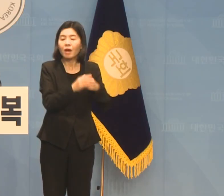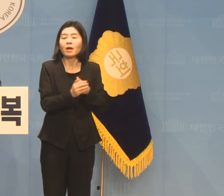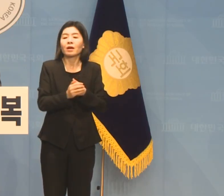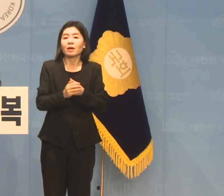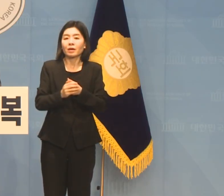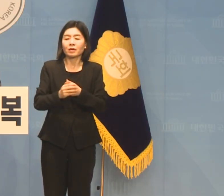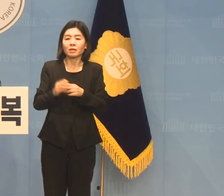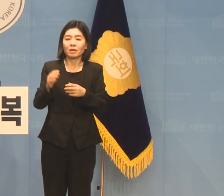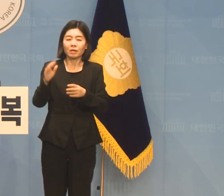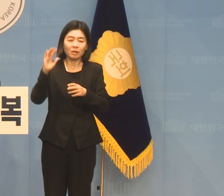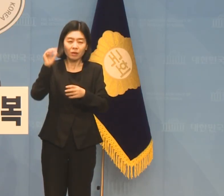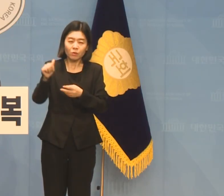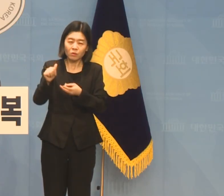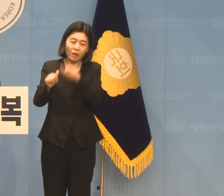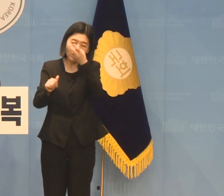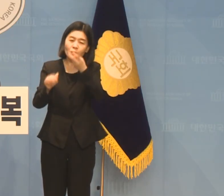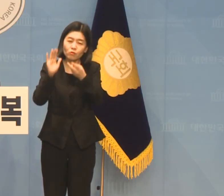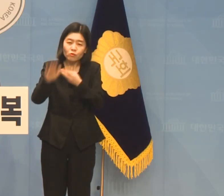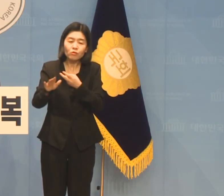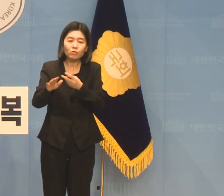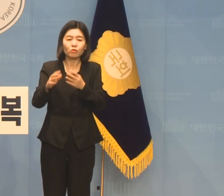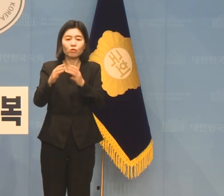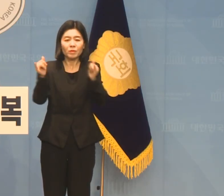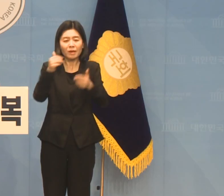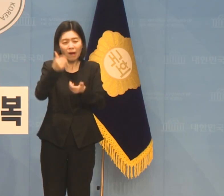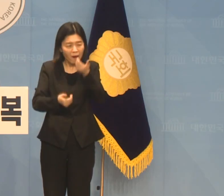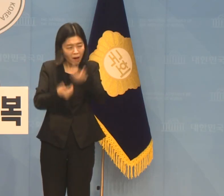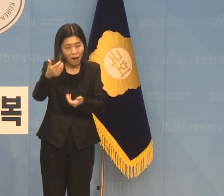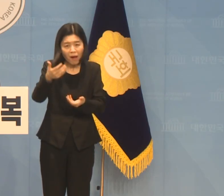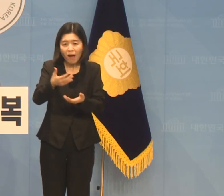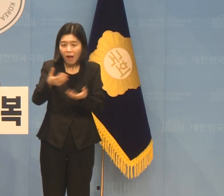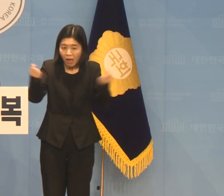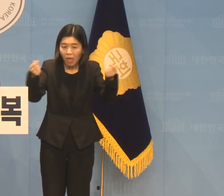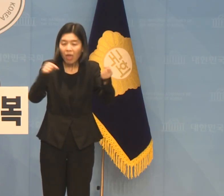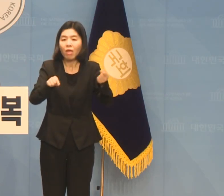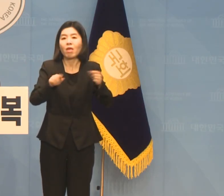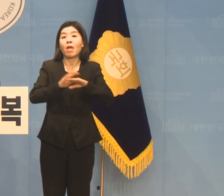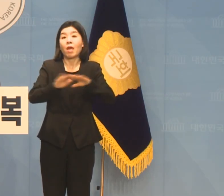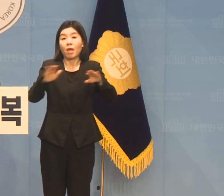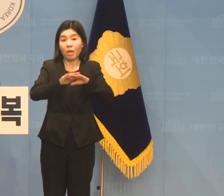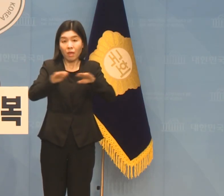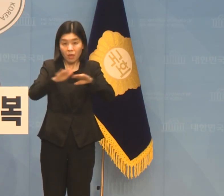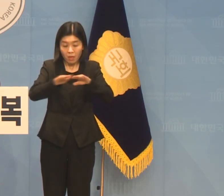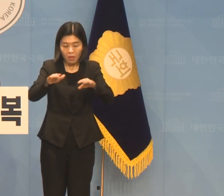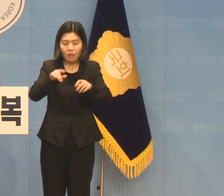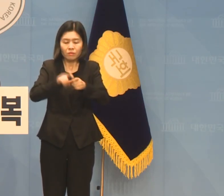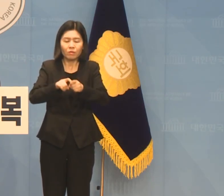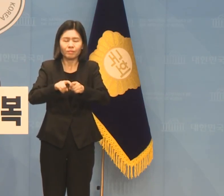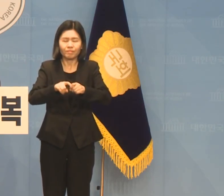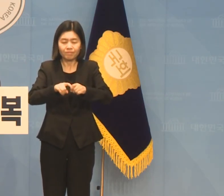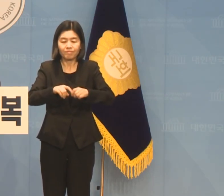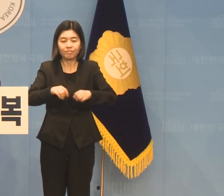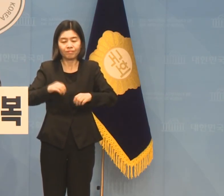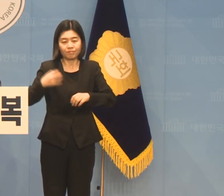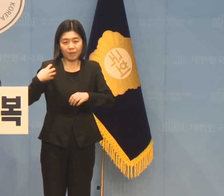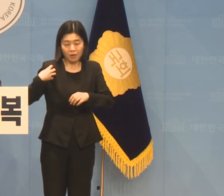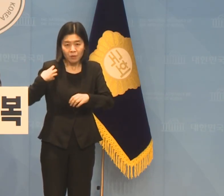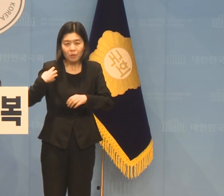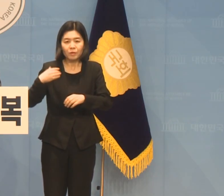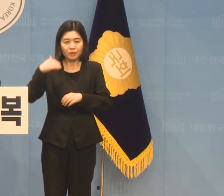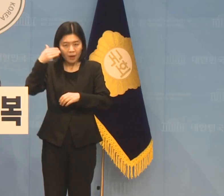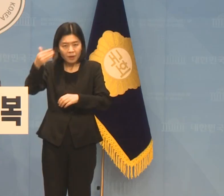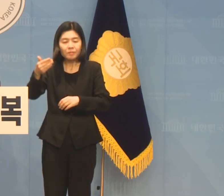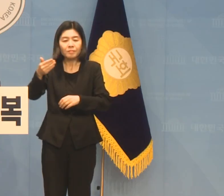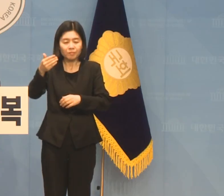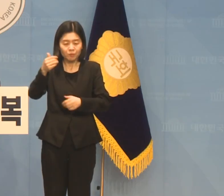민심을 수습하면서 국가 대개혁을 통한 시대 과제를 해결하고 다음 세대를 위한 준비를